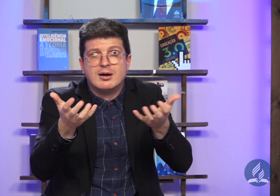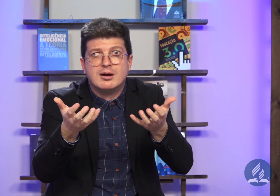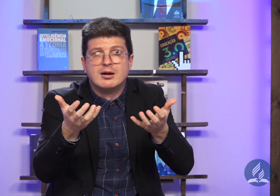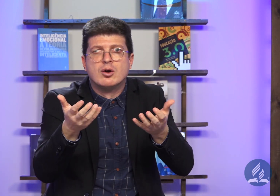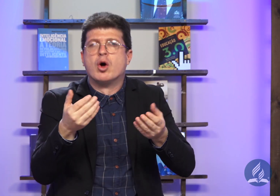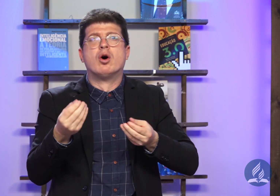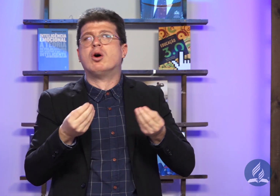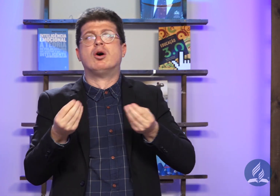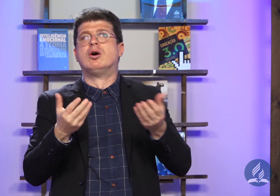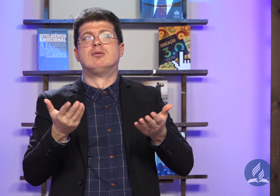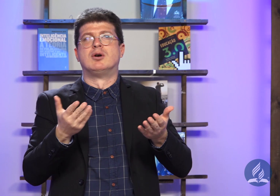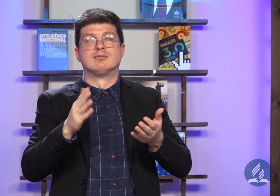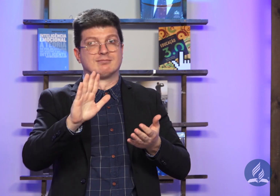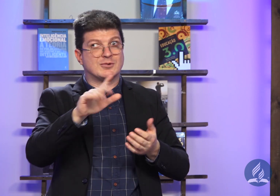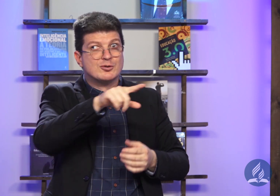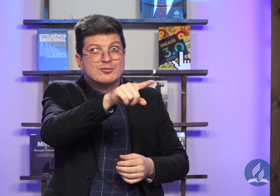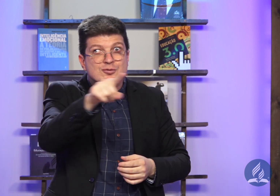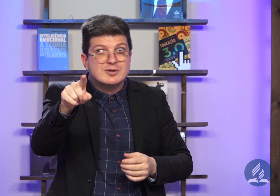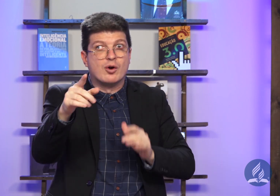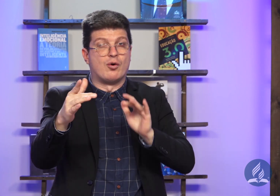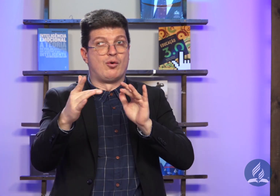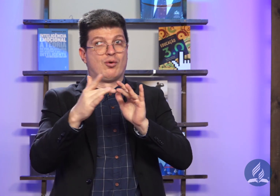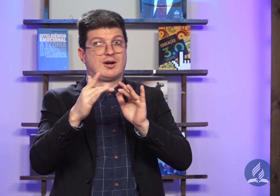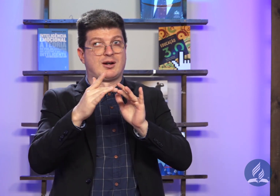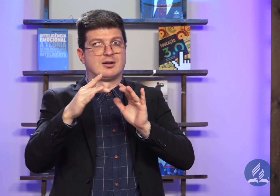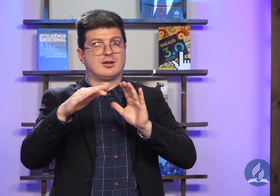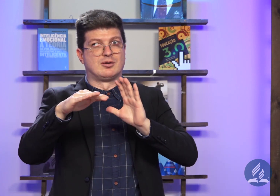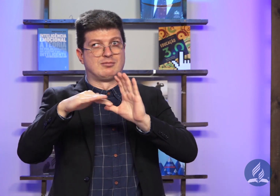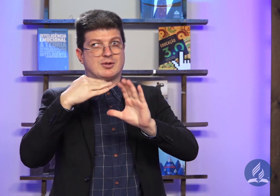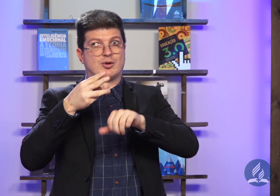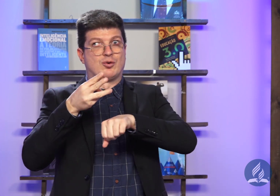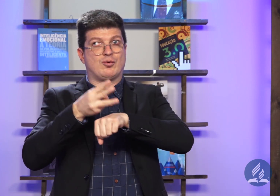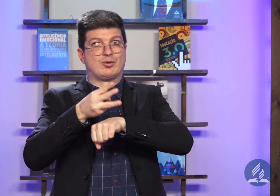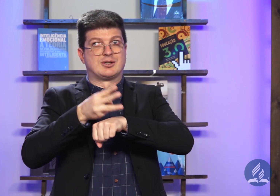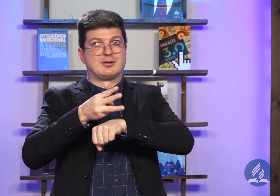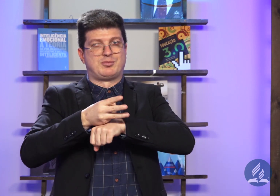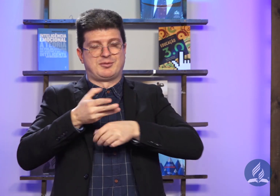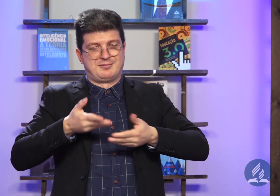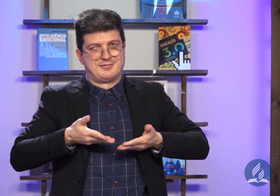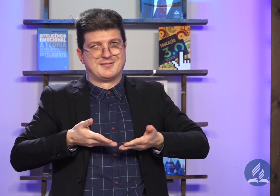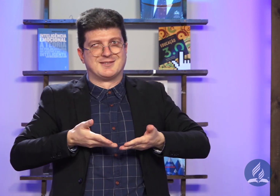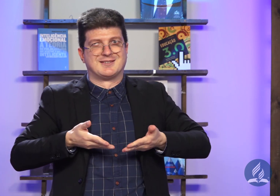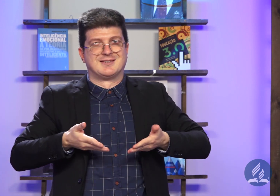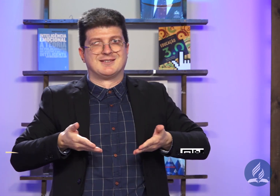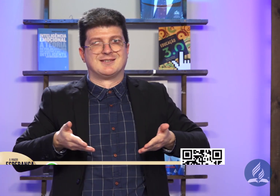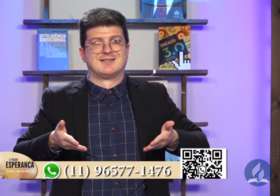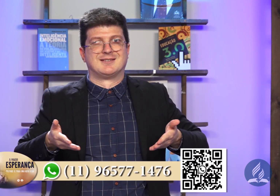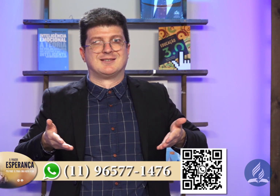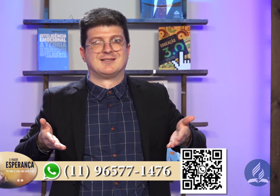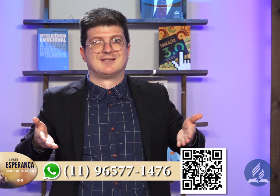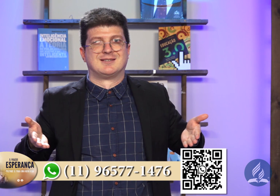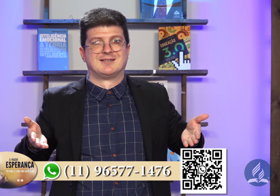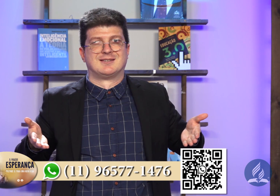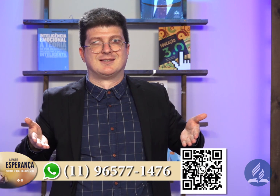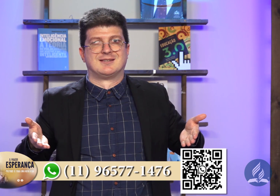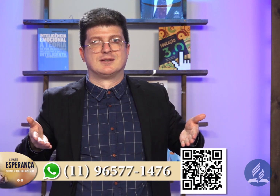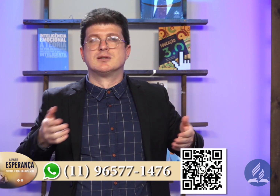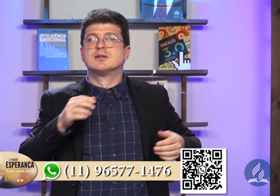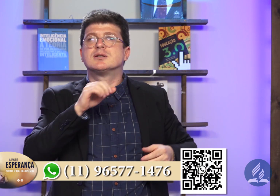livro? Quer distribuir um desses livros, quer dar de presente? Manda uma mensagem para a gente aqui neste número de WhatsApp.